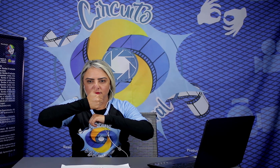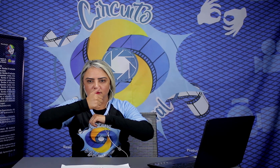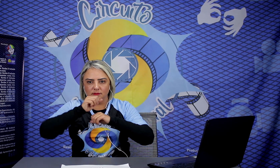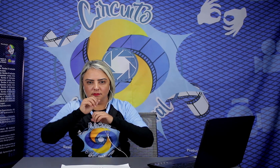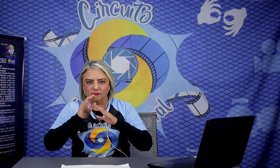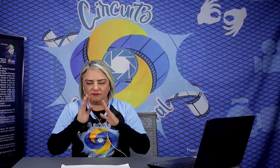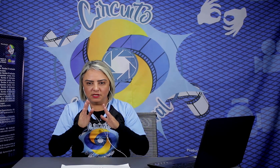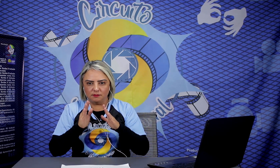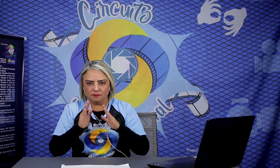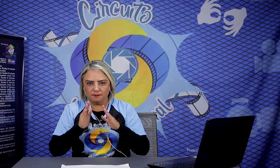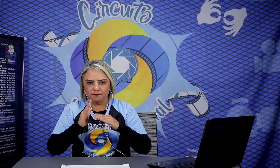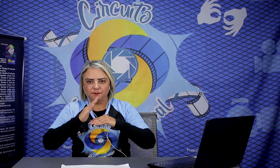Viram?